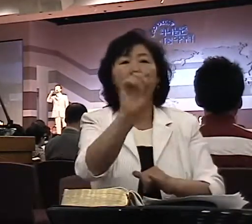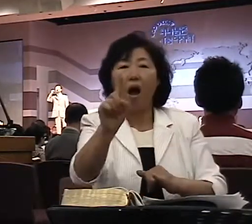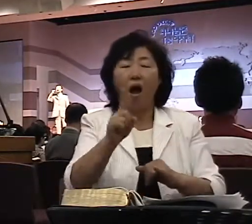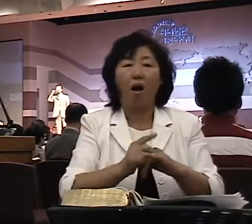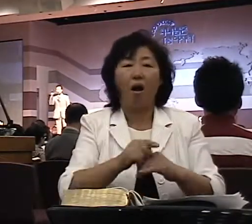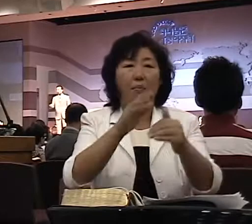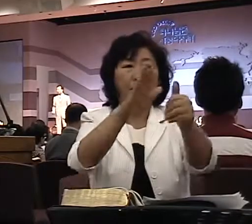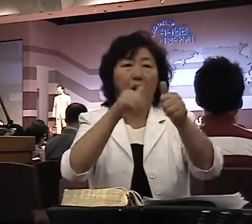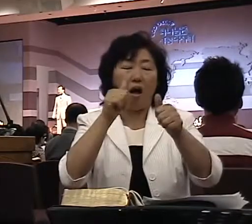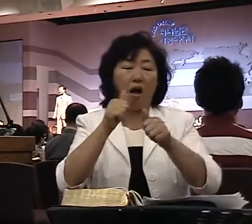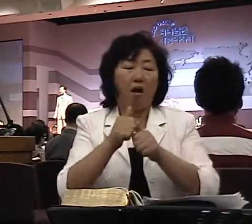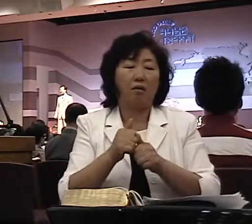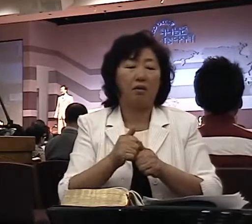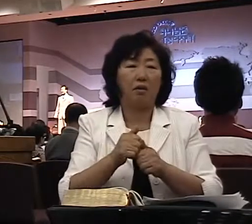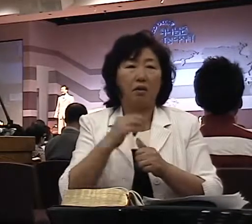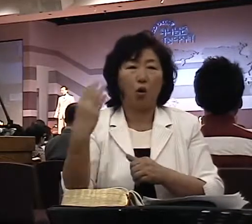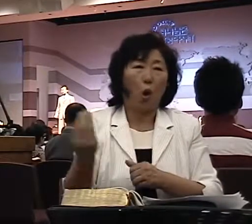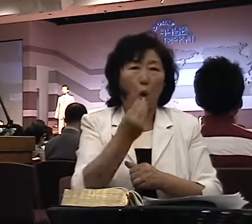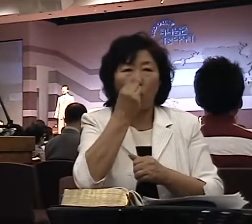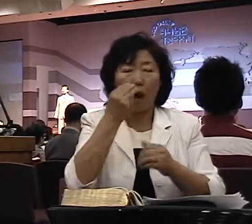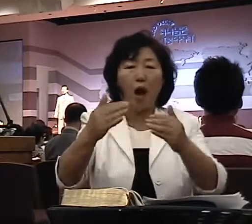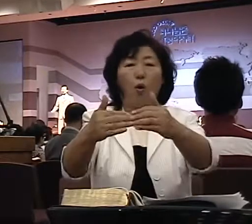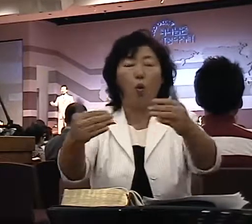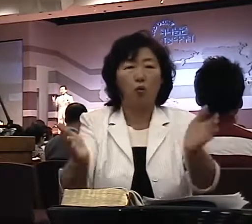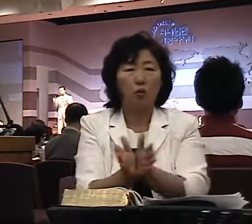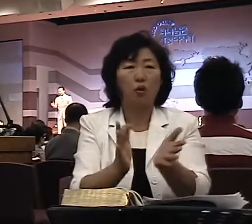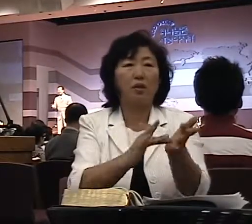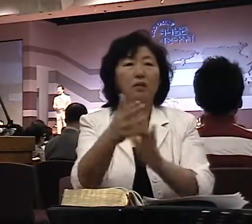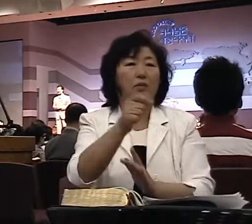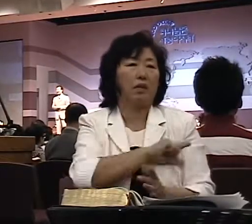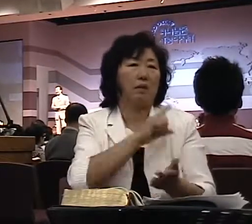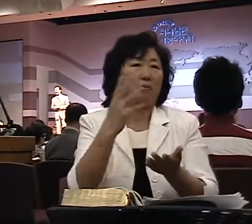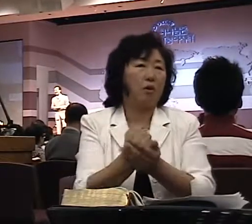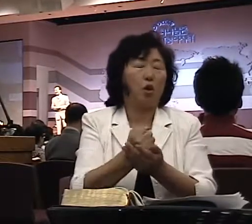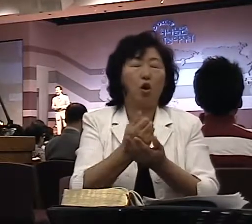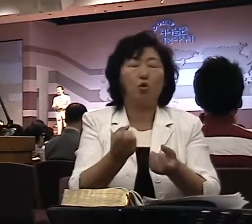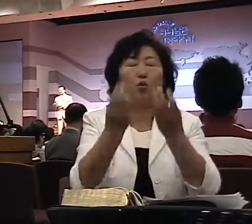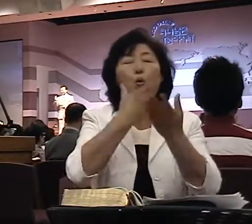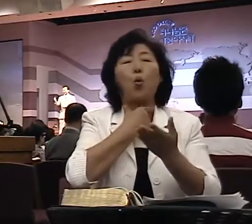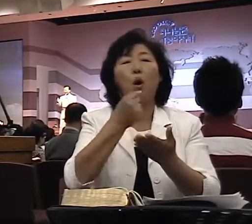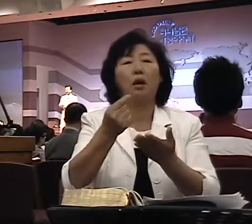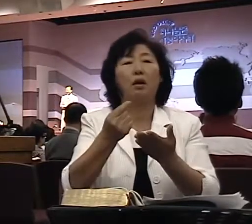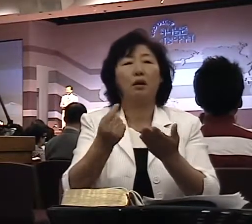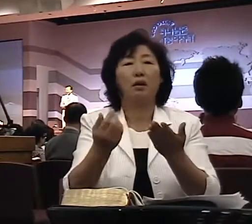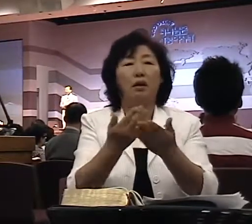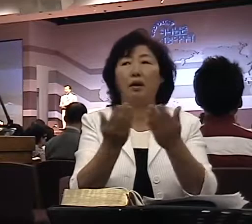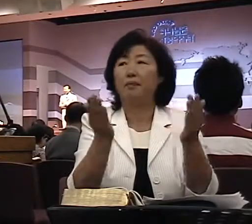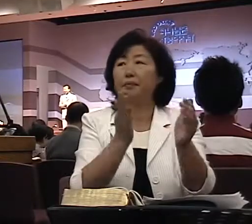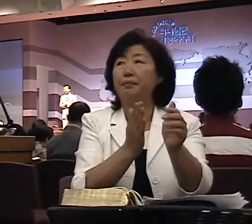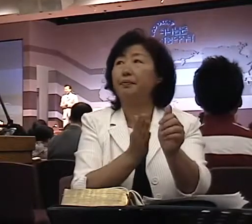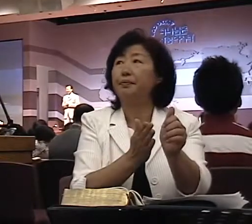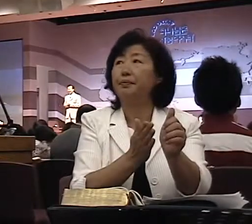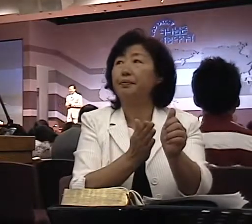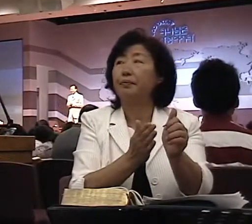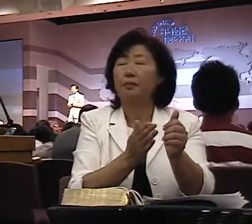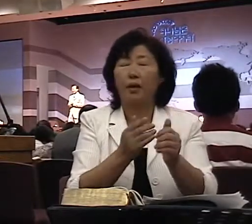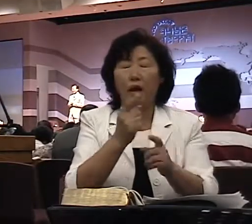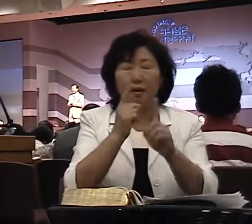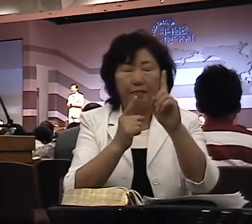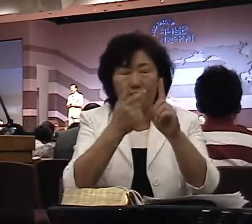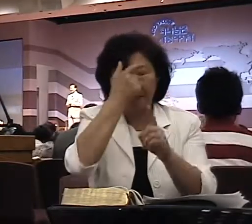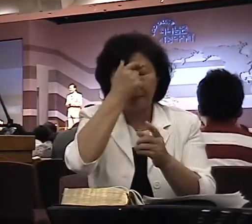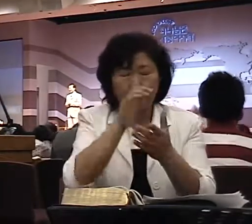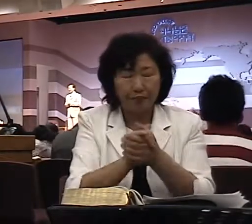주님의 거룩한 공동체가 되기를 예수님의 이름으로 축원합니다. 우리 한번 같이 기도하겠습니다.